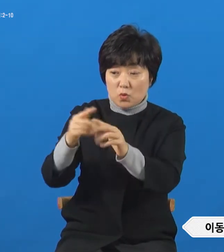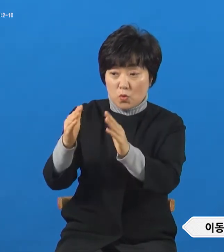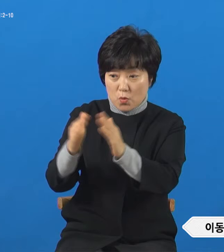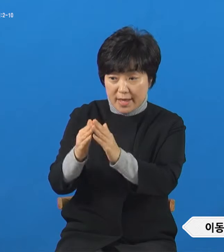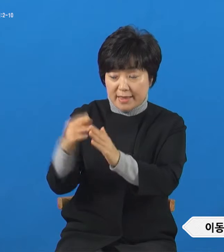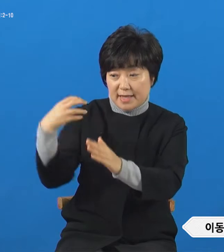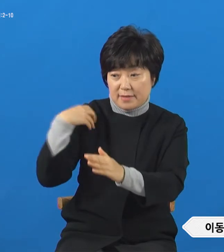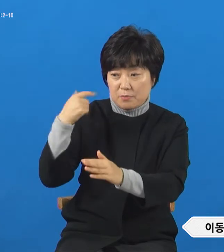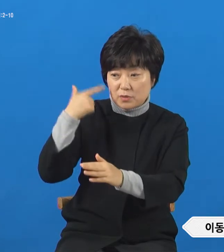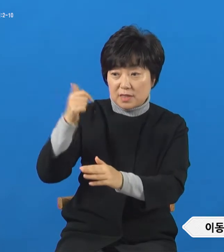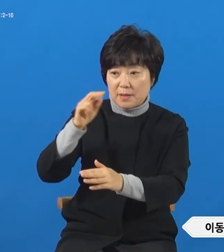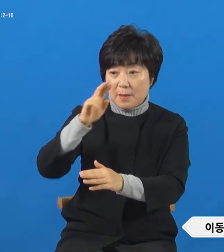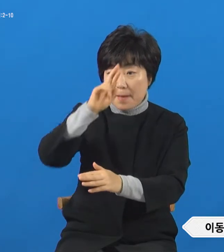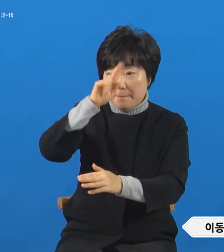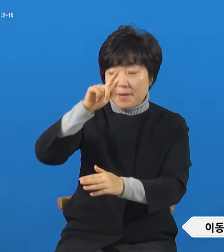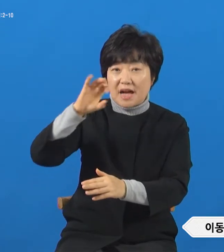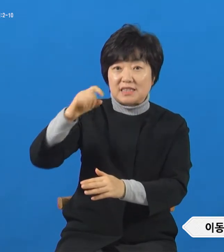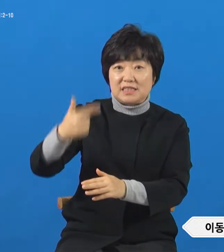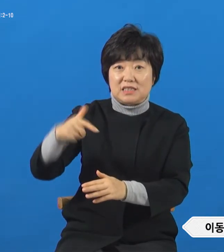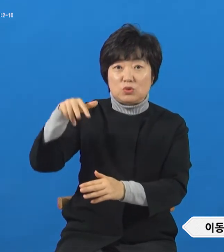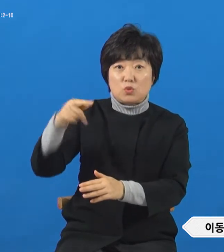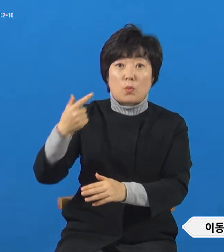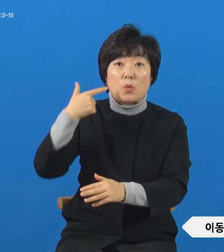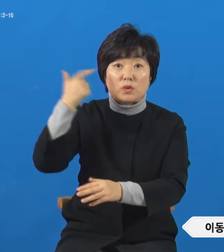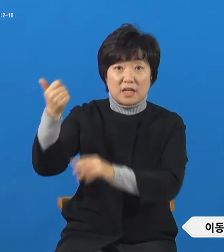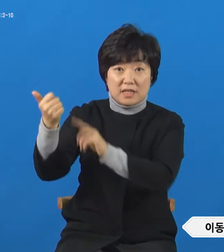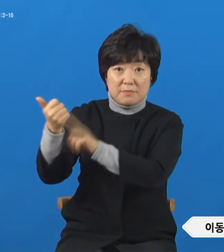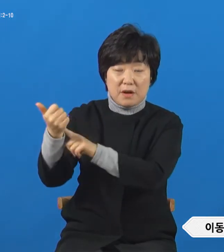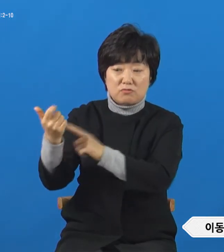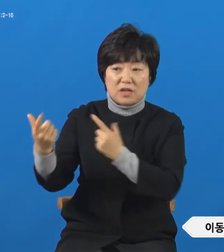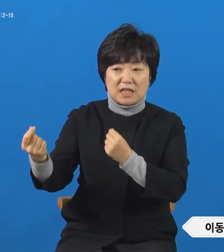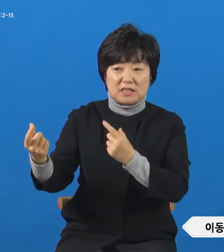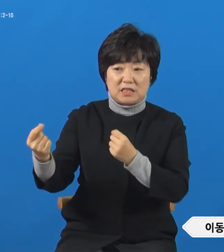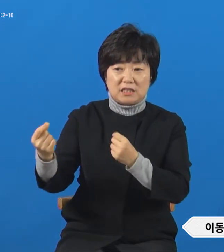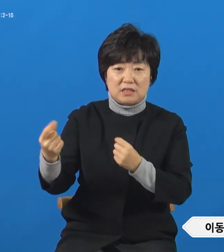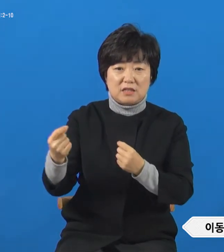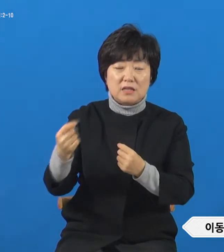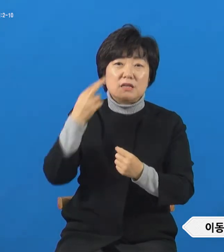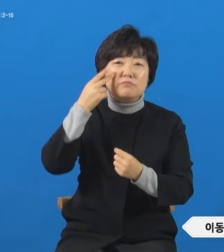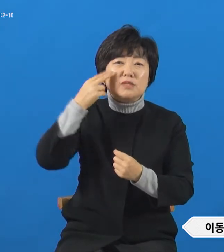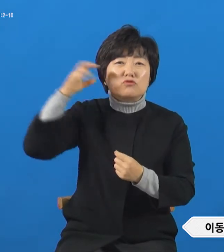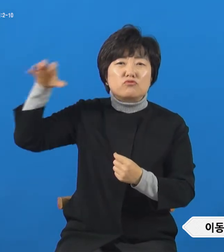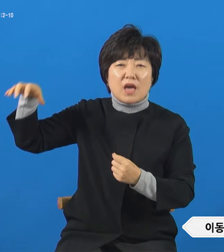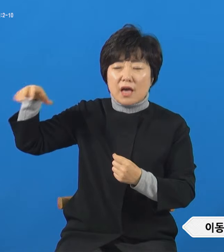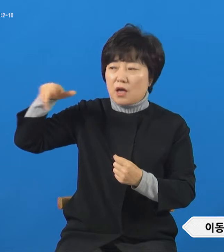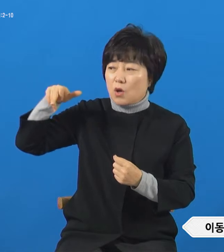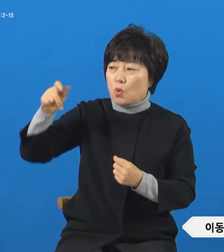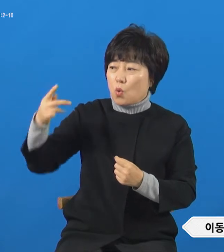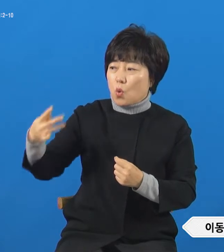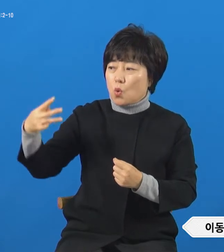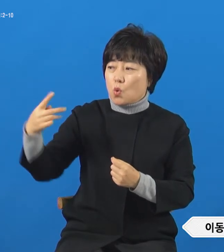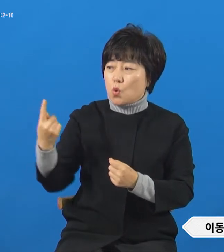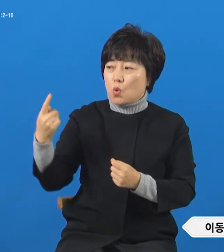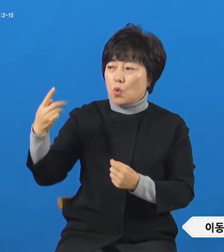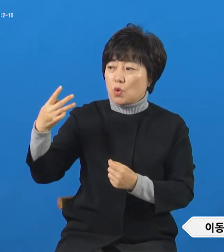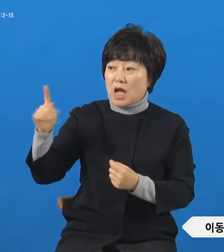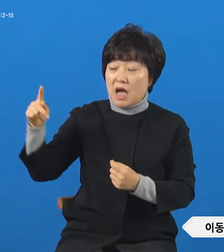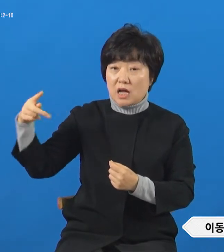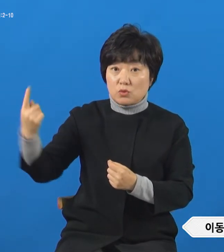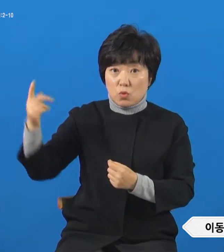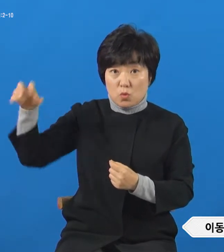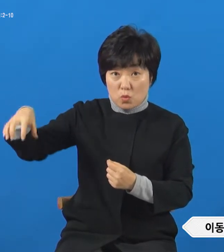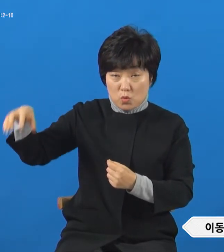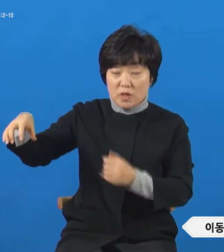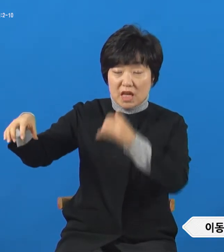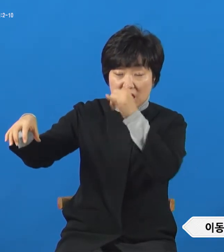함께 미국 콜로라도의 목회자 영성 수련회에 참여한 그 장소 현장에서 박